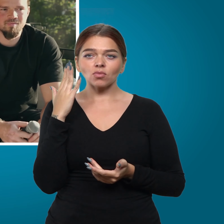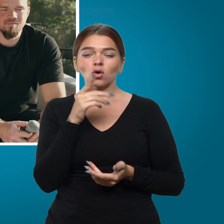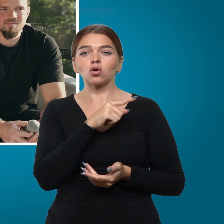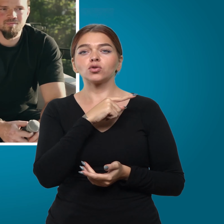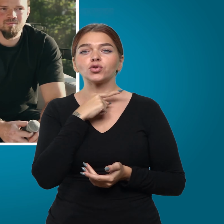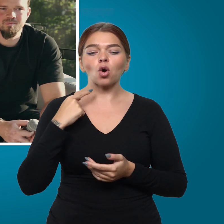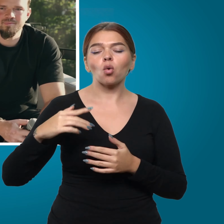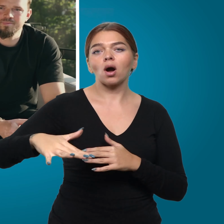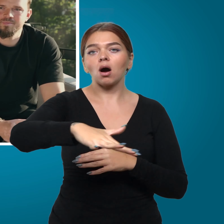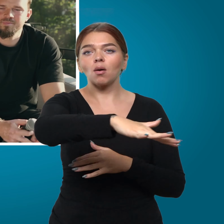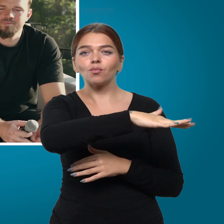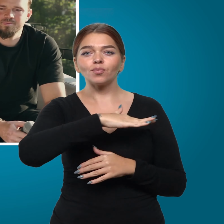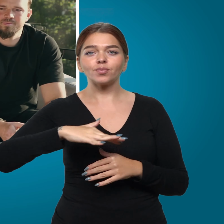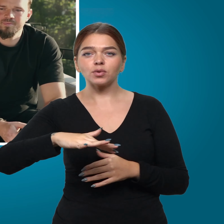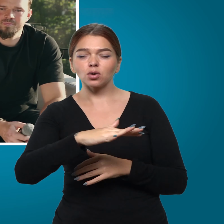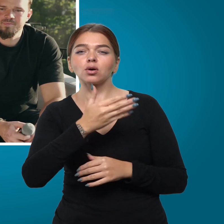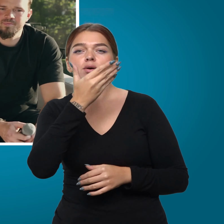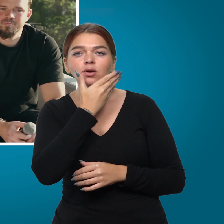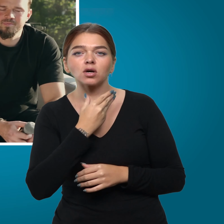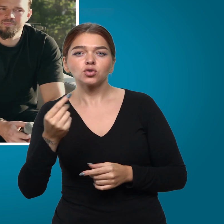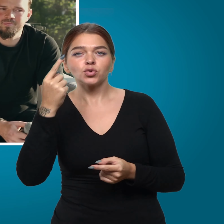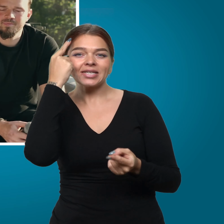gegužės mėnesį organizavau